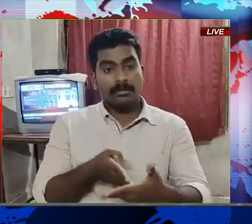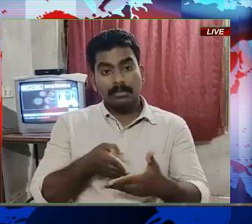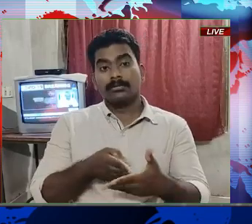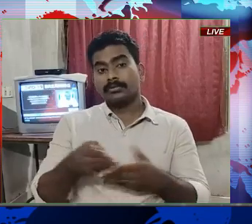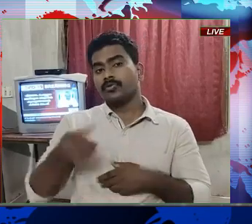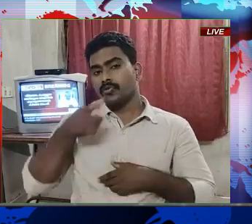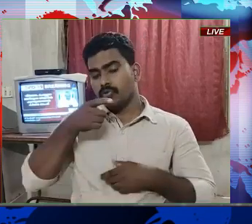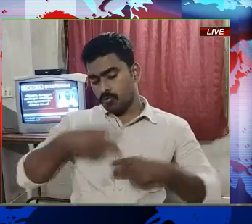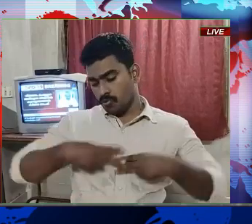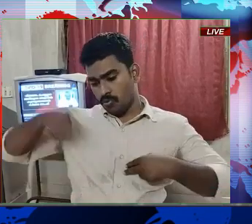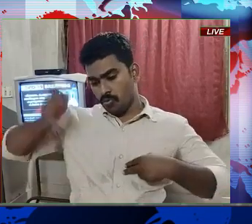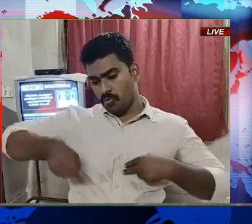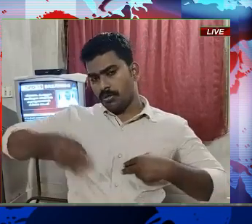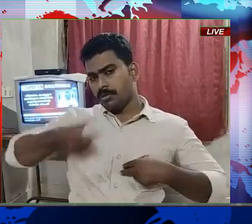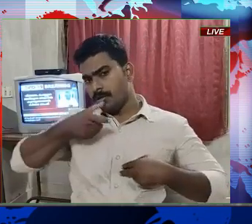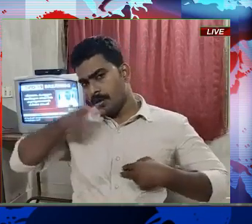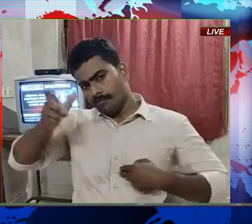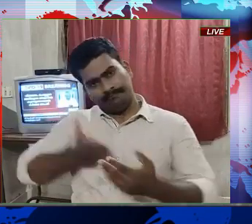പുരോഗതി ഉണ്ടായിട്ടുണ്ട്.